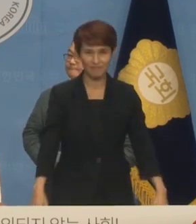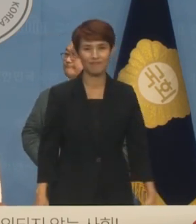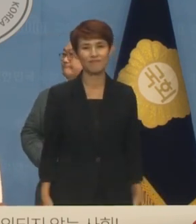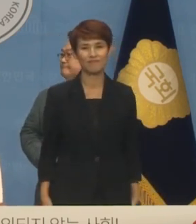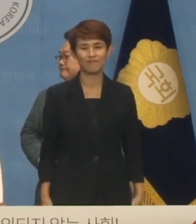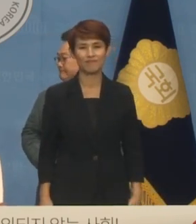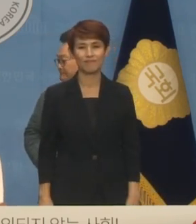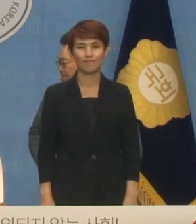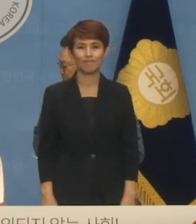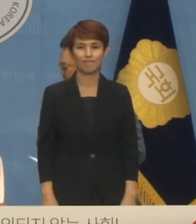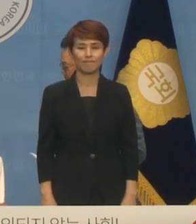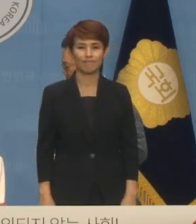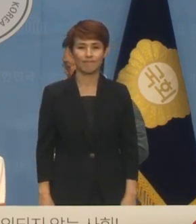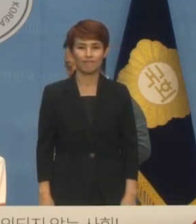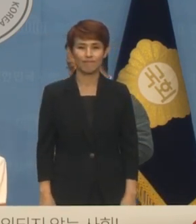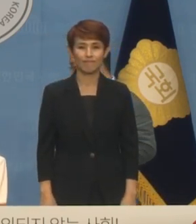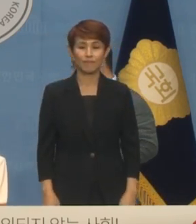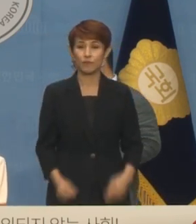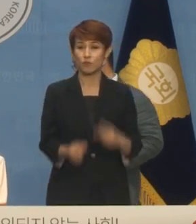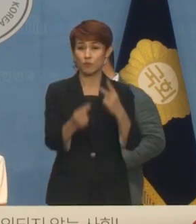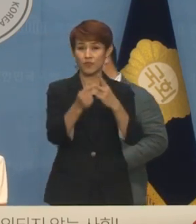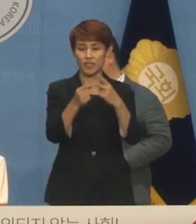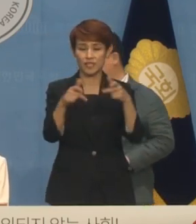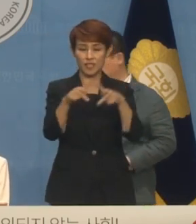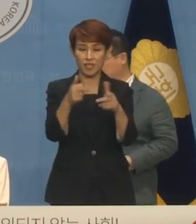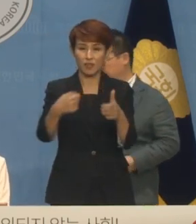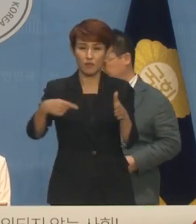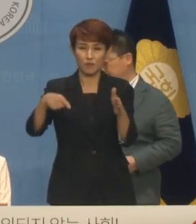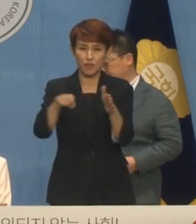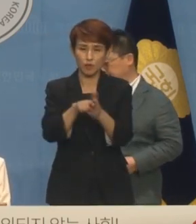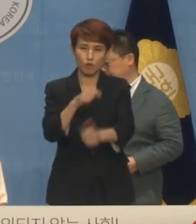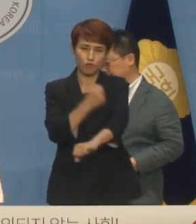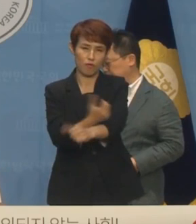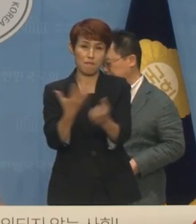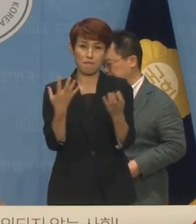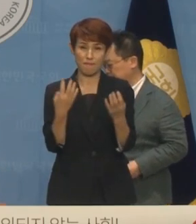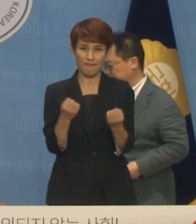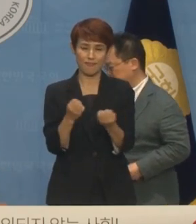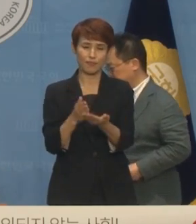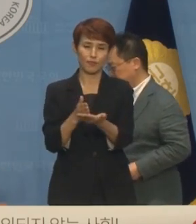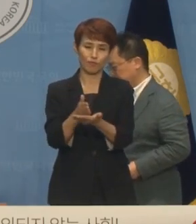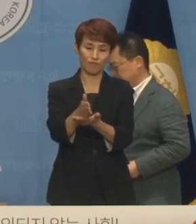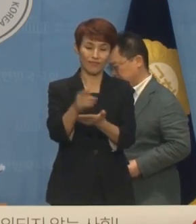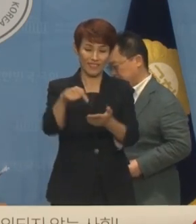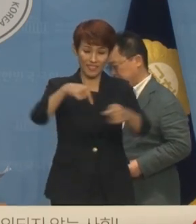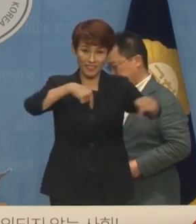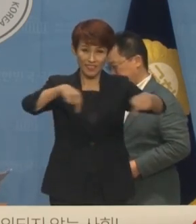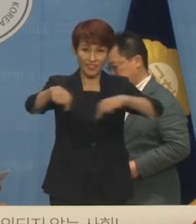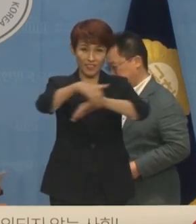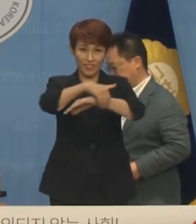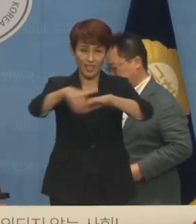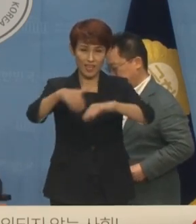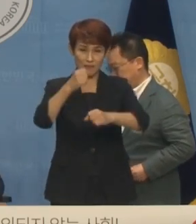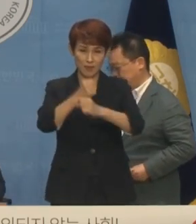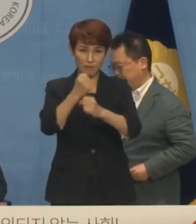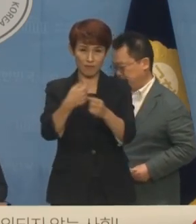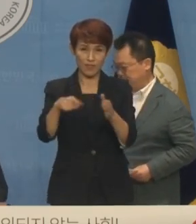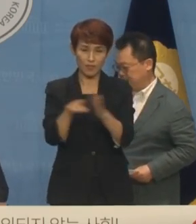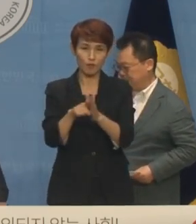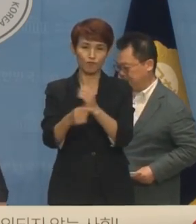이어서 평소 장애계를 위해 늘 헌신해 주시고 이번 장애평등 정책 법안 성안되기까지 많은 도움을